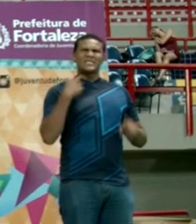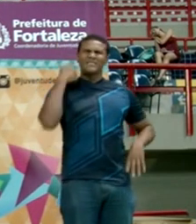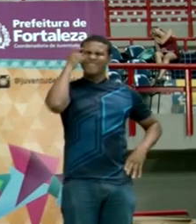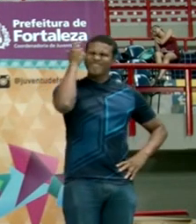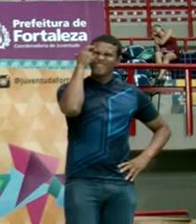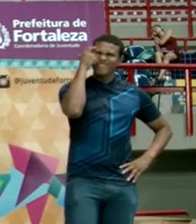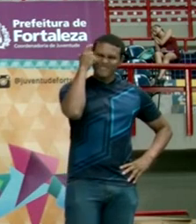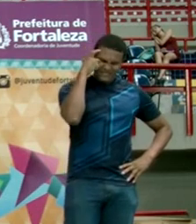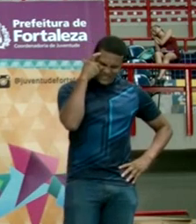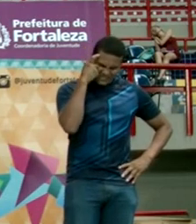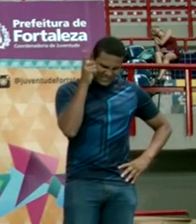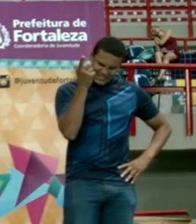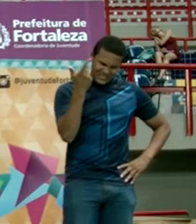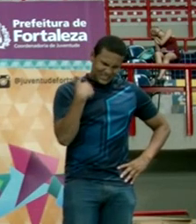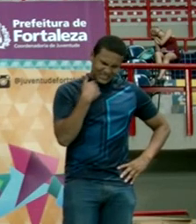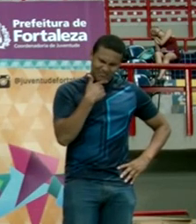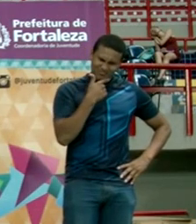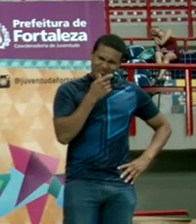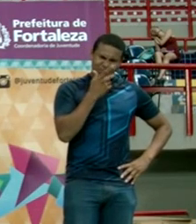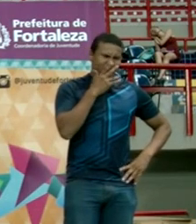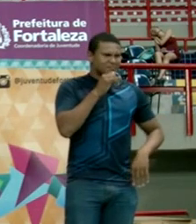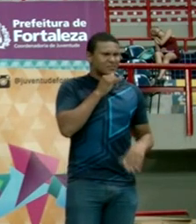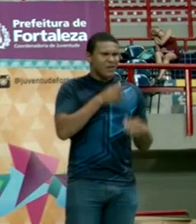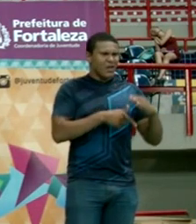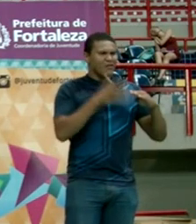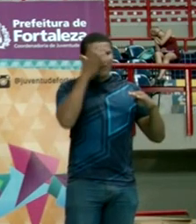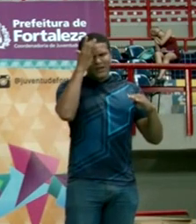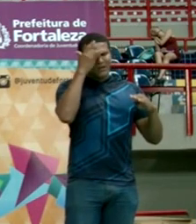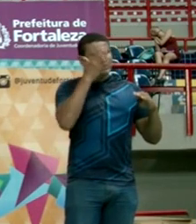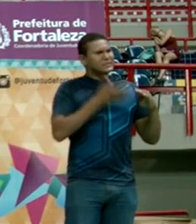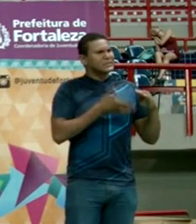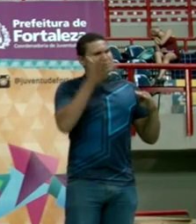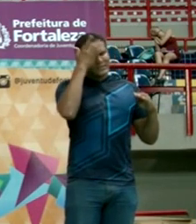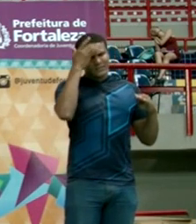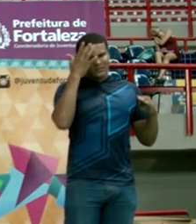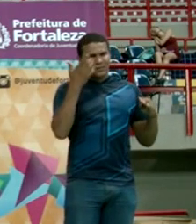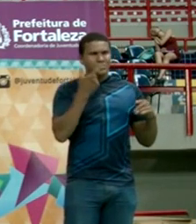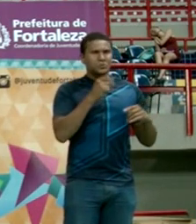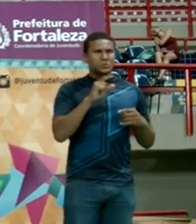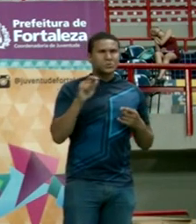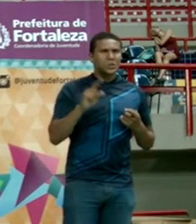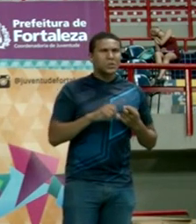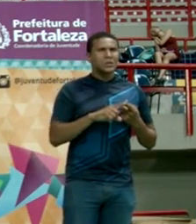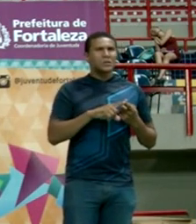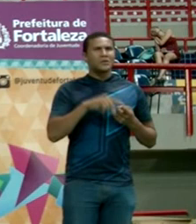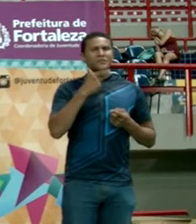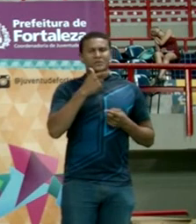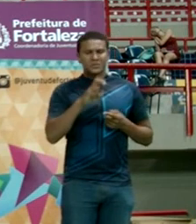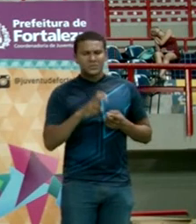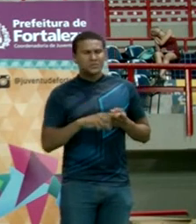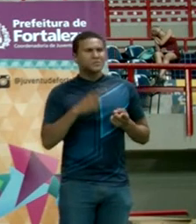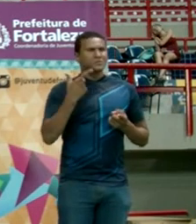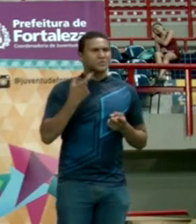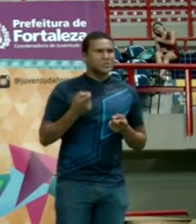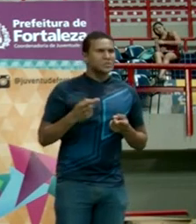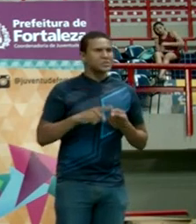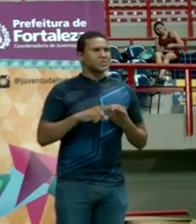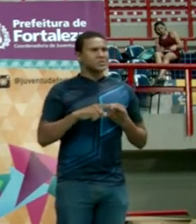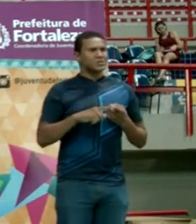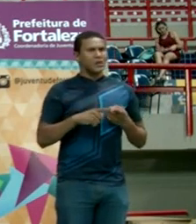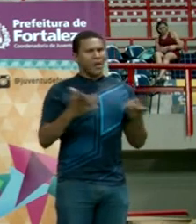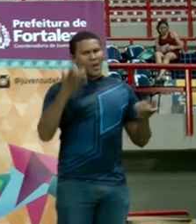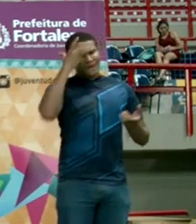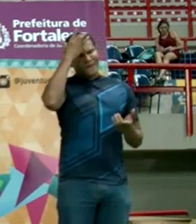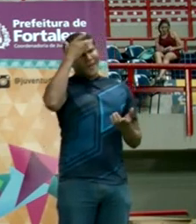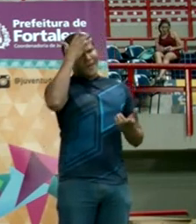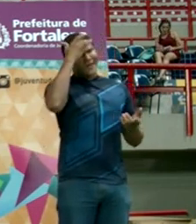assim, mas Pedro está fazendo com denominador fácil. 200, 25, 20, 20. Aí